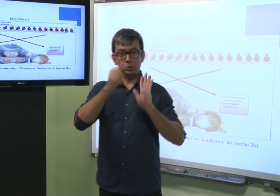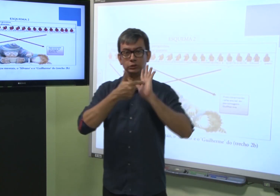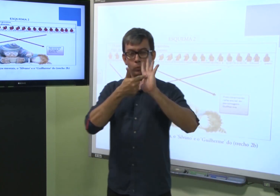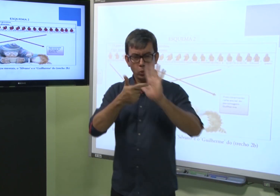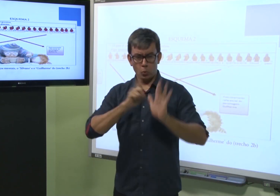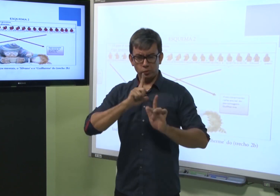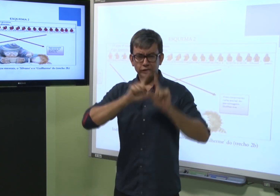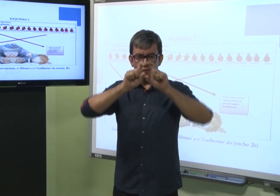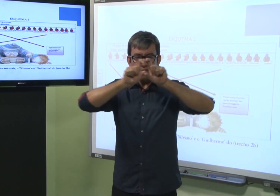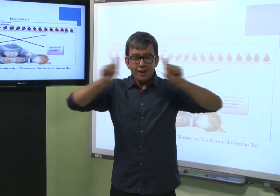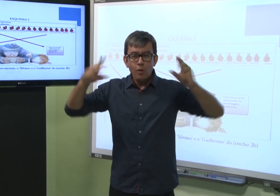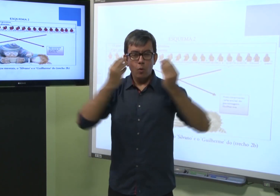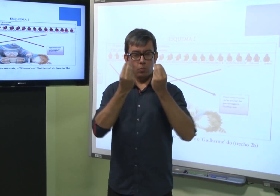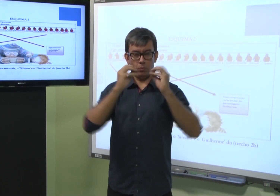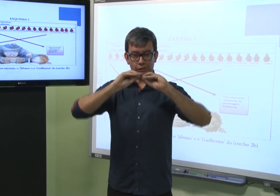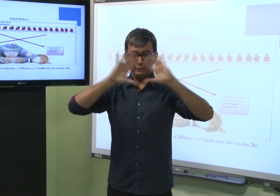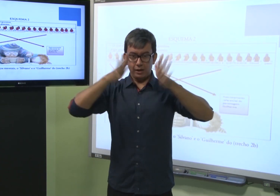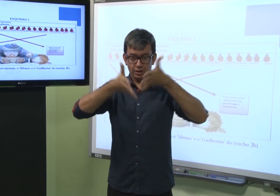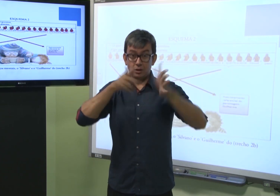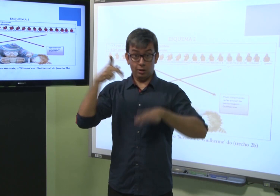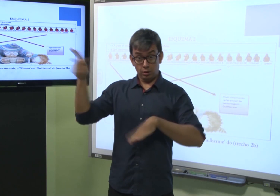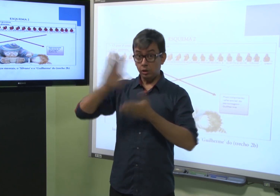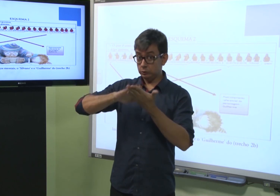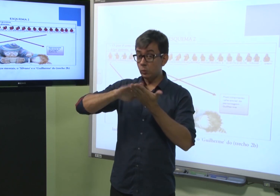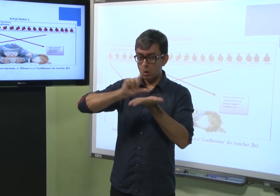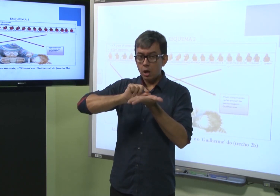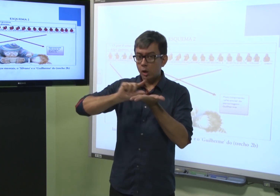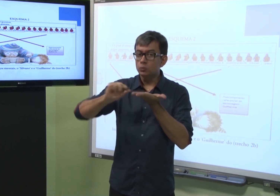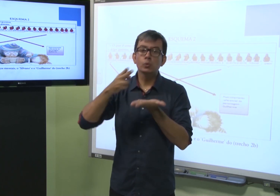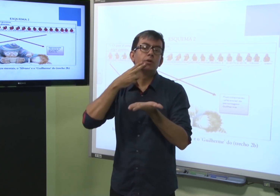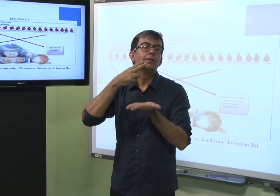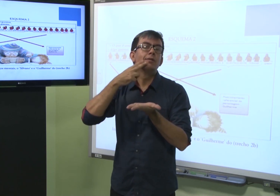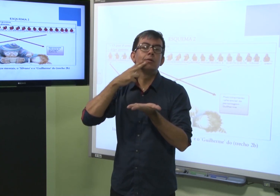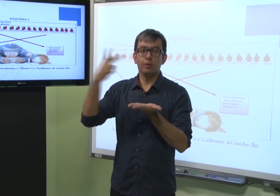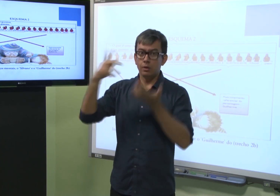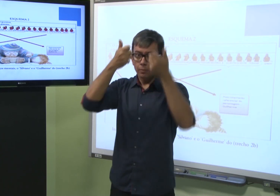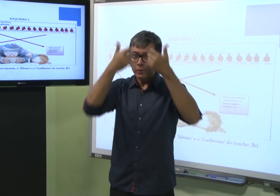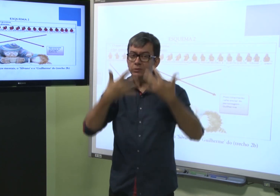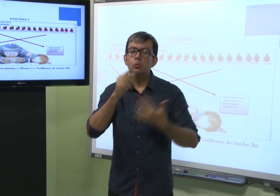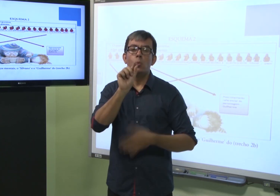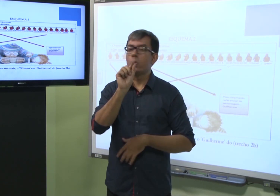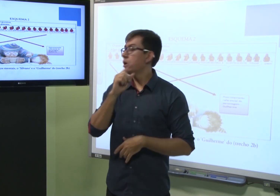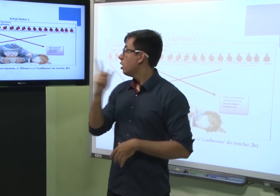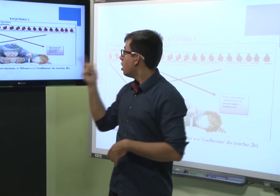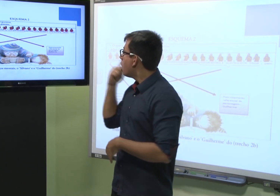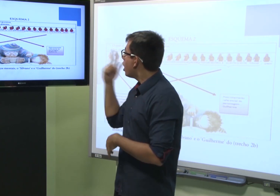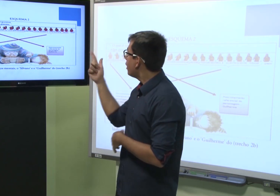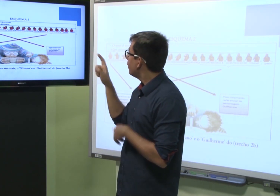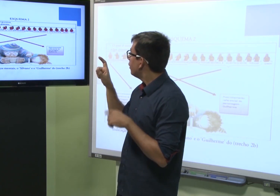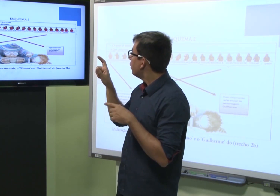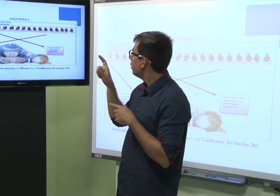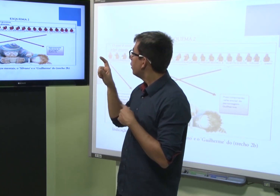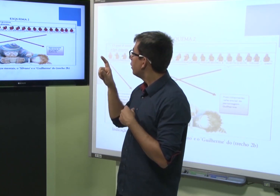Já mostrei como que é essa frase em língua de sinais é uma pesquisa de artigo